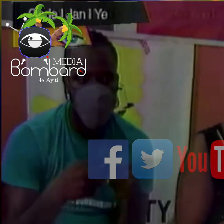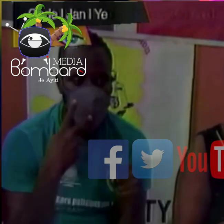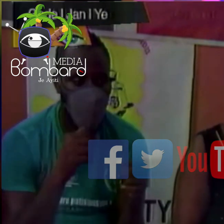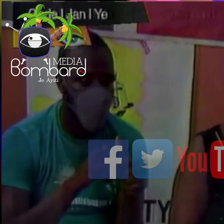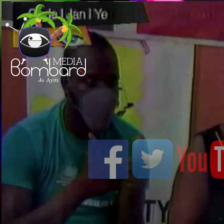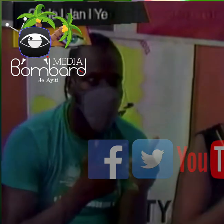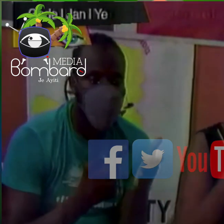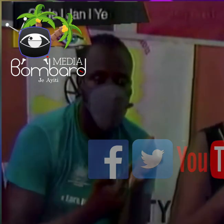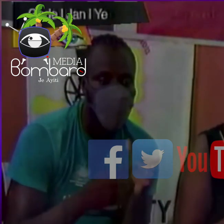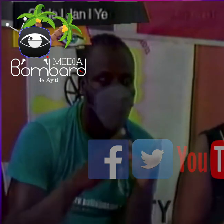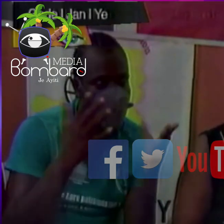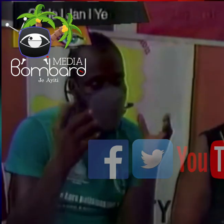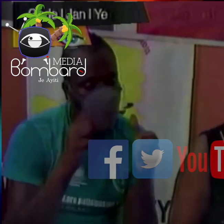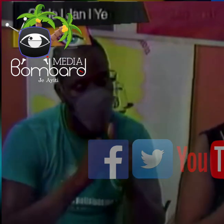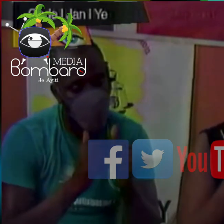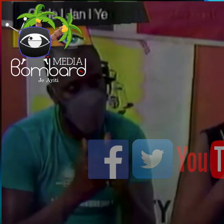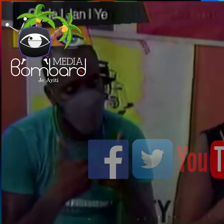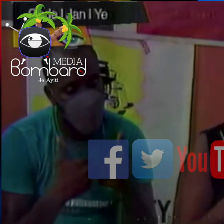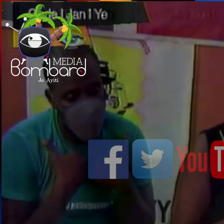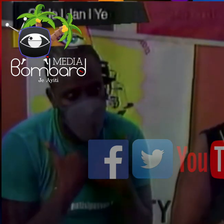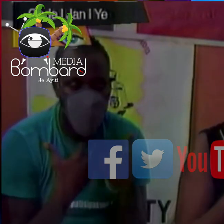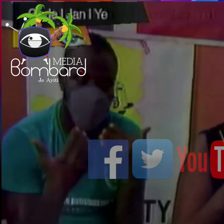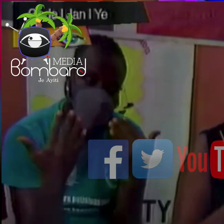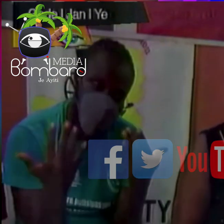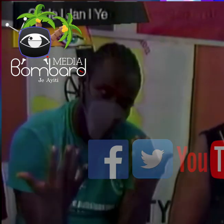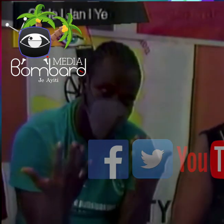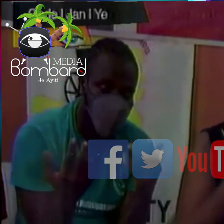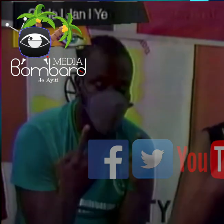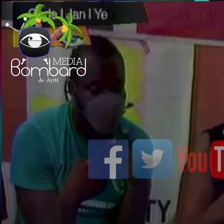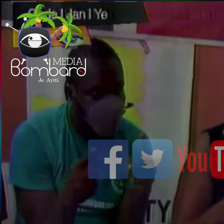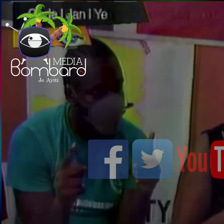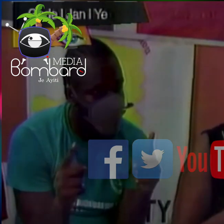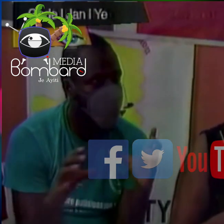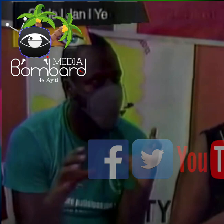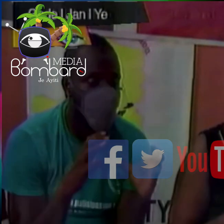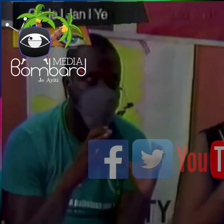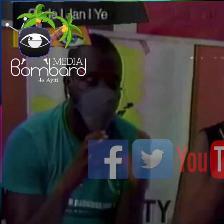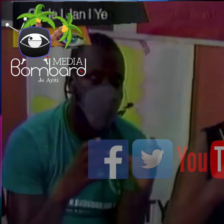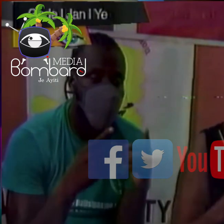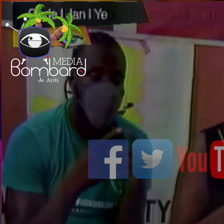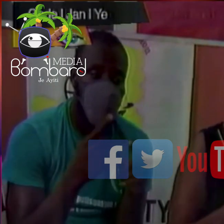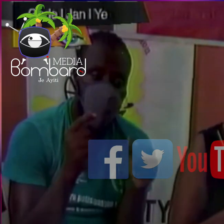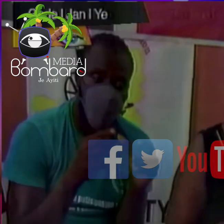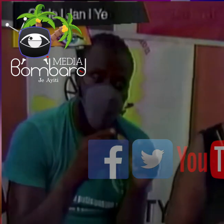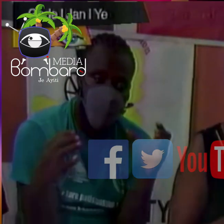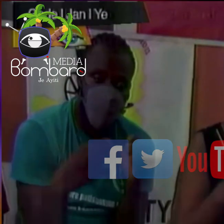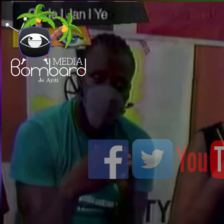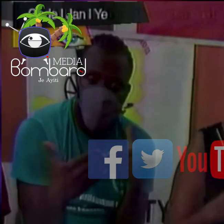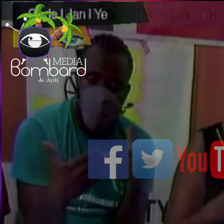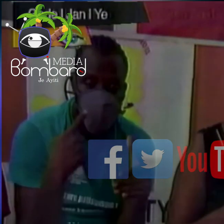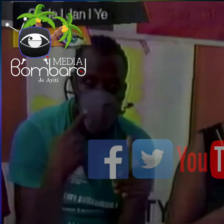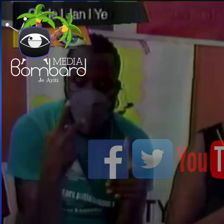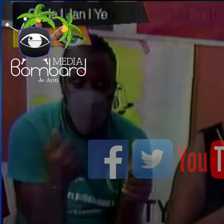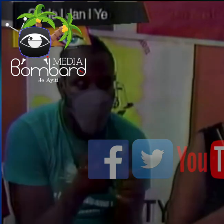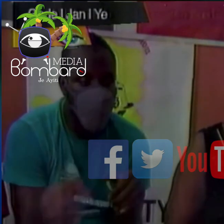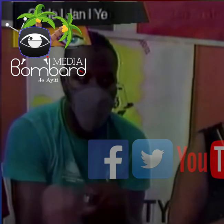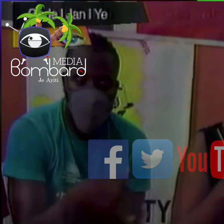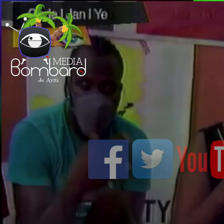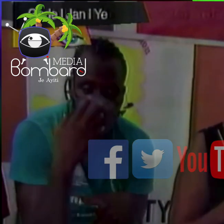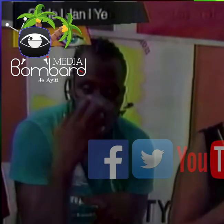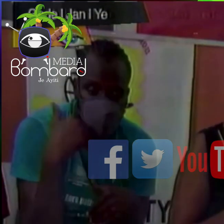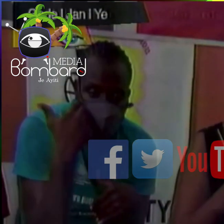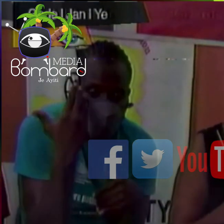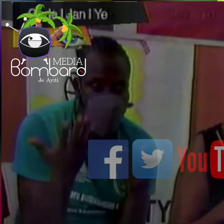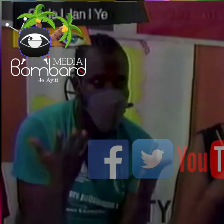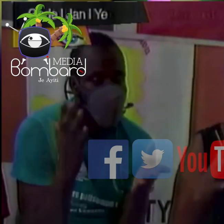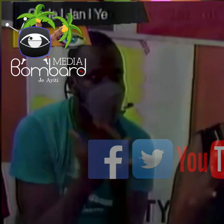est approprié pour le mettre nous, pour nous qu'à vivre même gens avec tout le monde, parce que nous même handicapés nous avons droit, nous avons